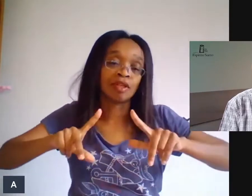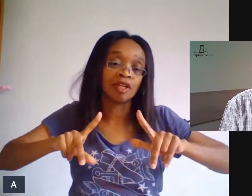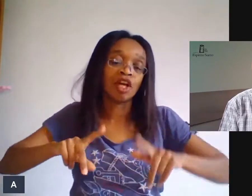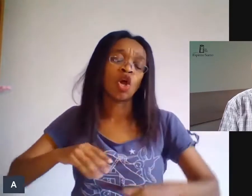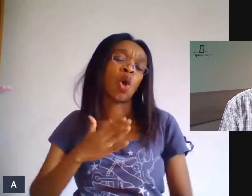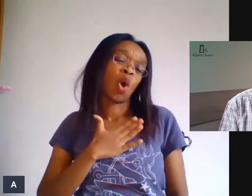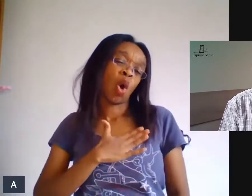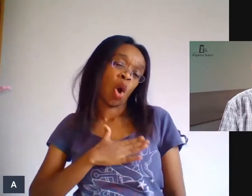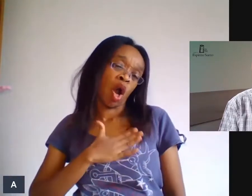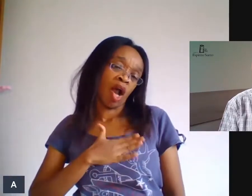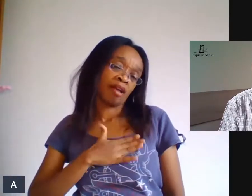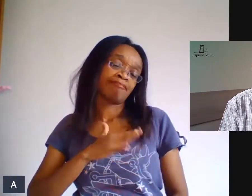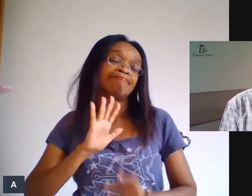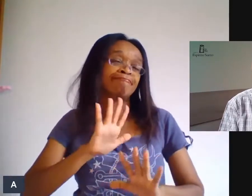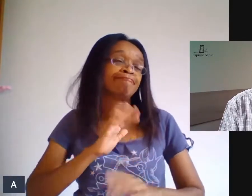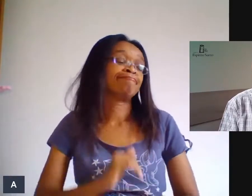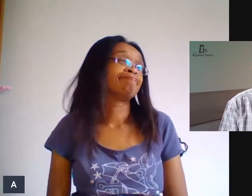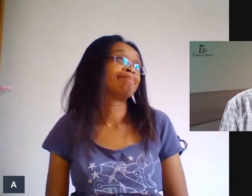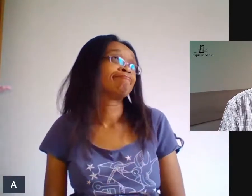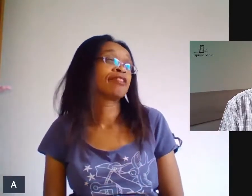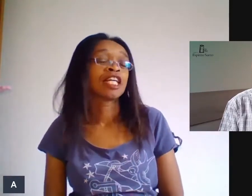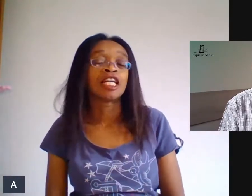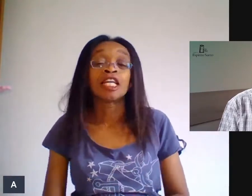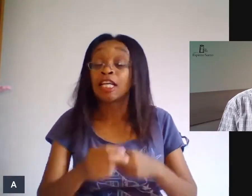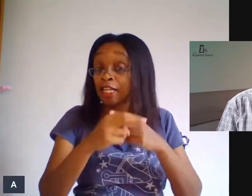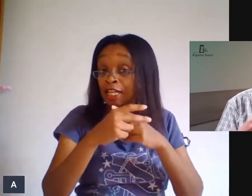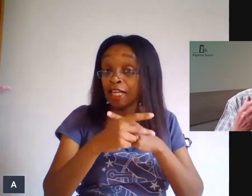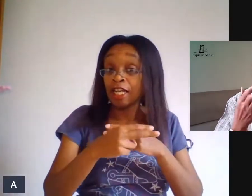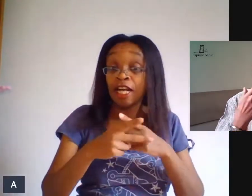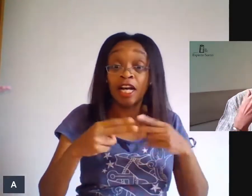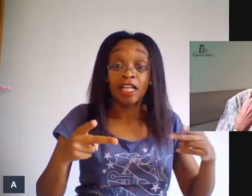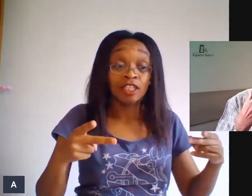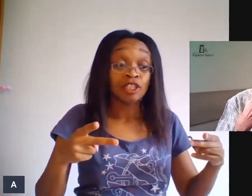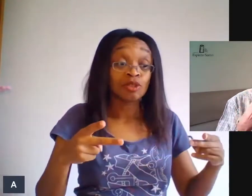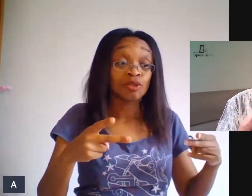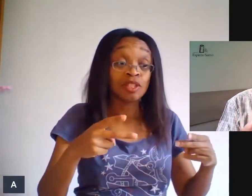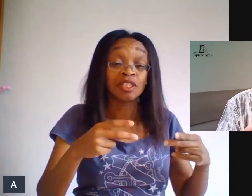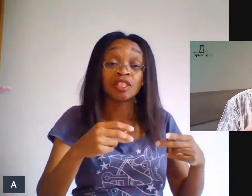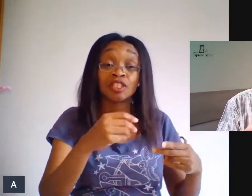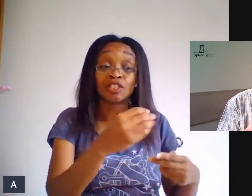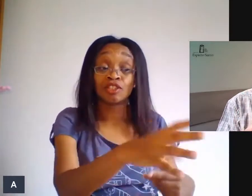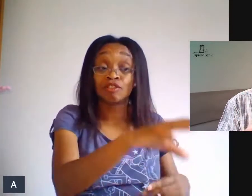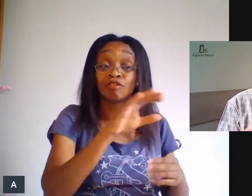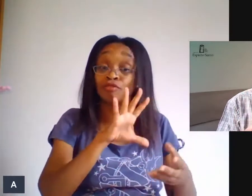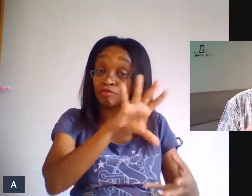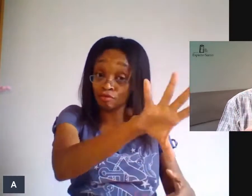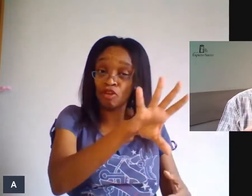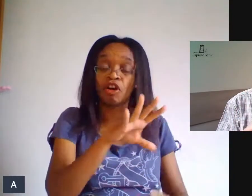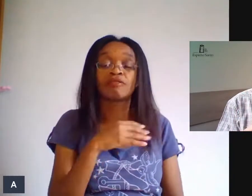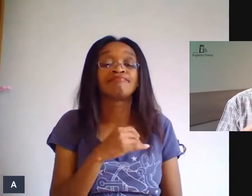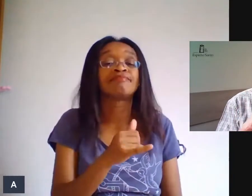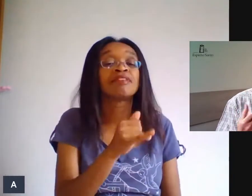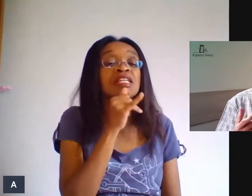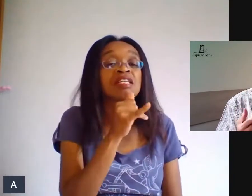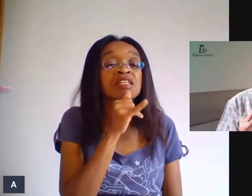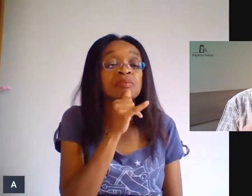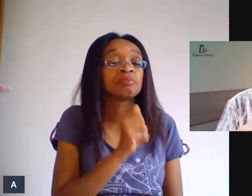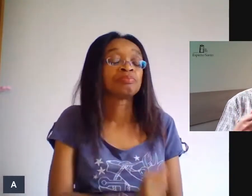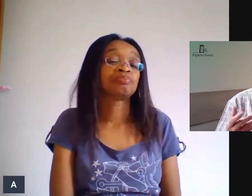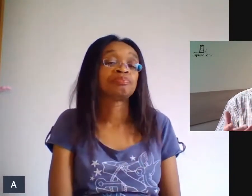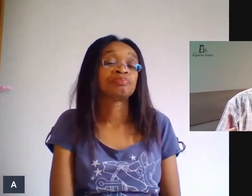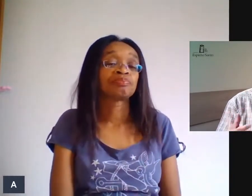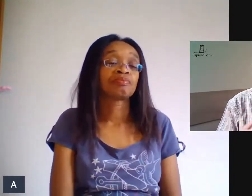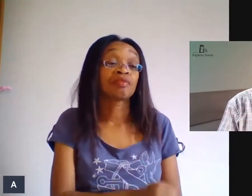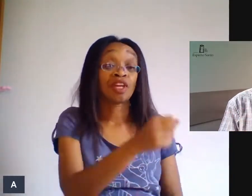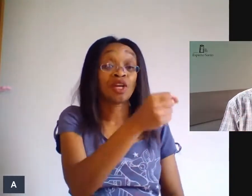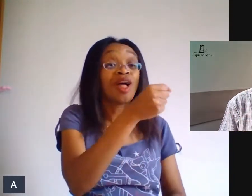gostar? Gostar é aquilo que vem de fora para dentro do nosso corpo. Por exemplo, eu